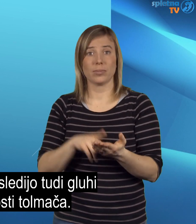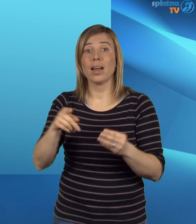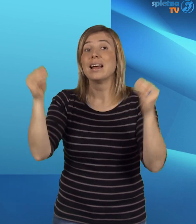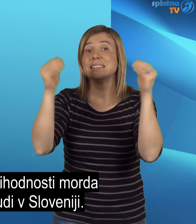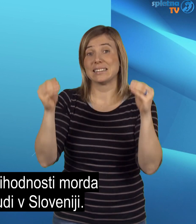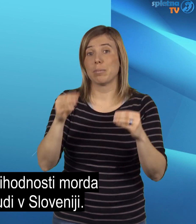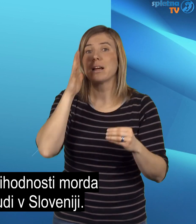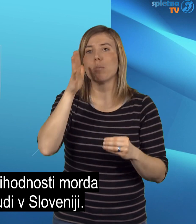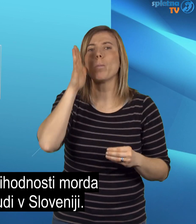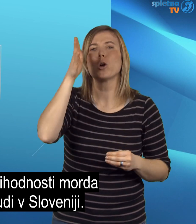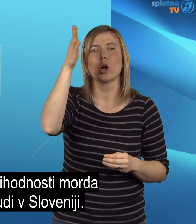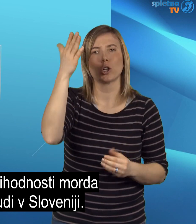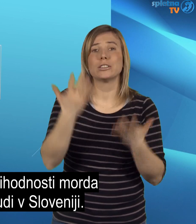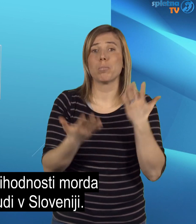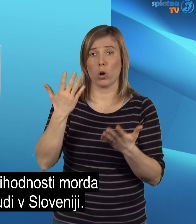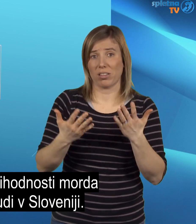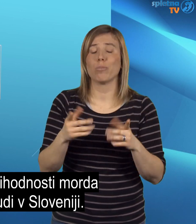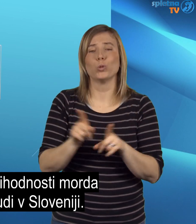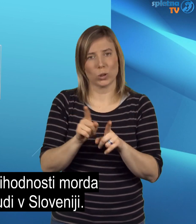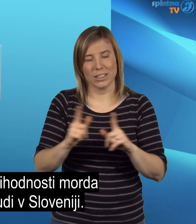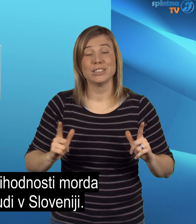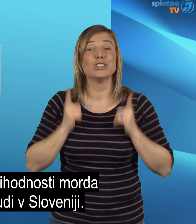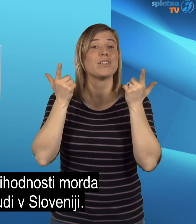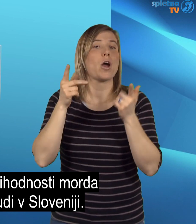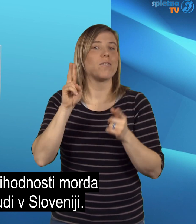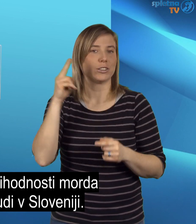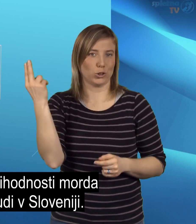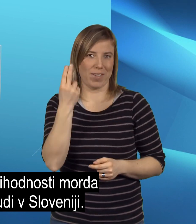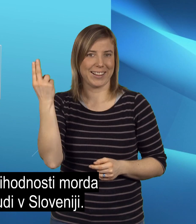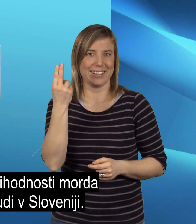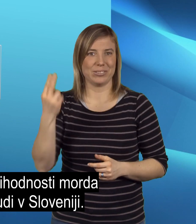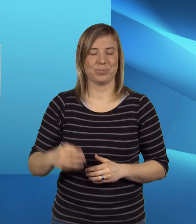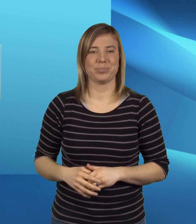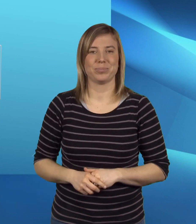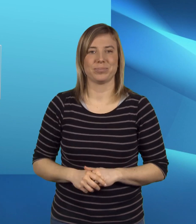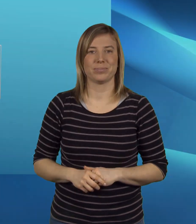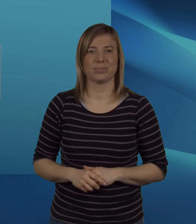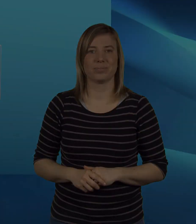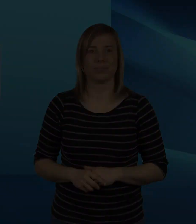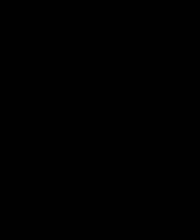Sistem, ki bo v prihodnosti morda polno zaživel tudi v Sloveniji.